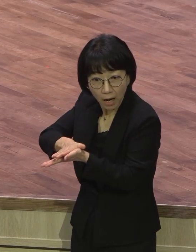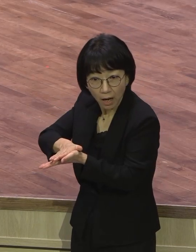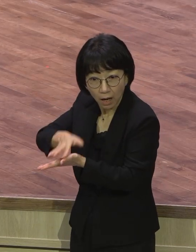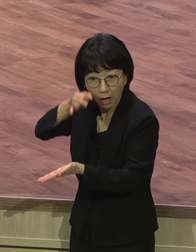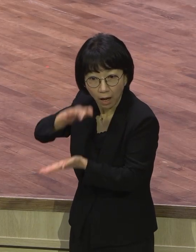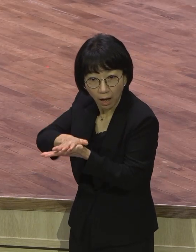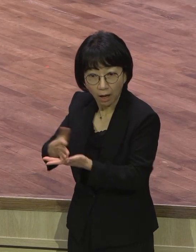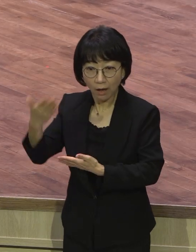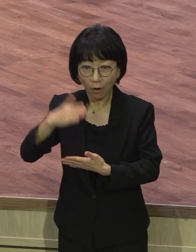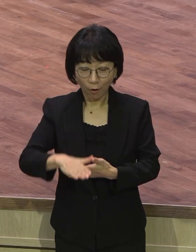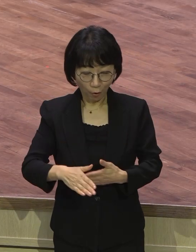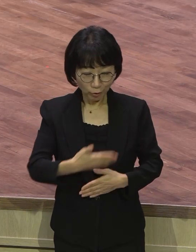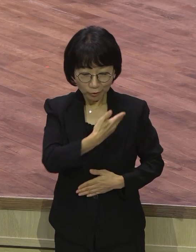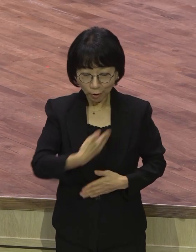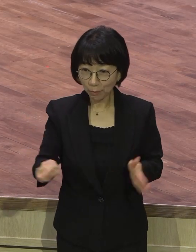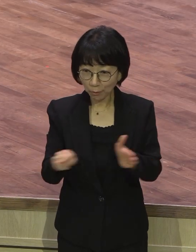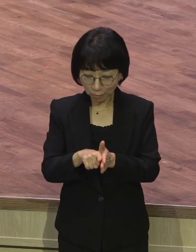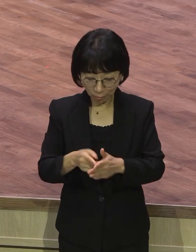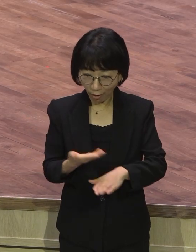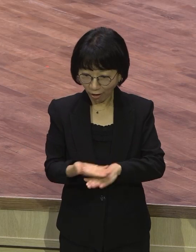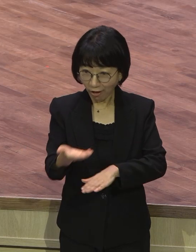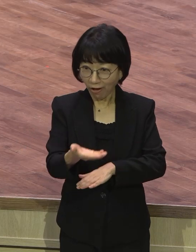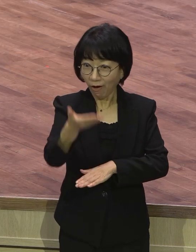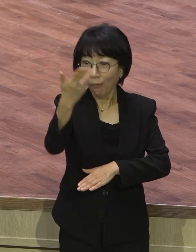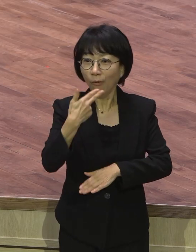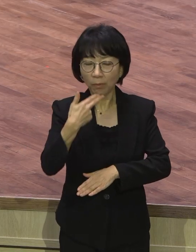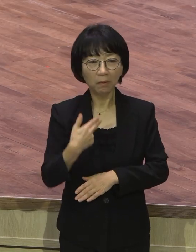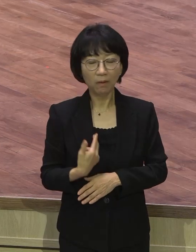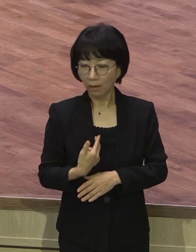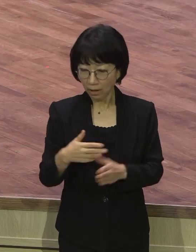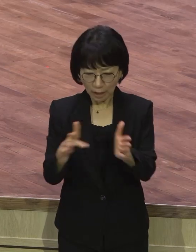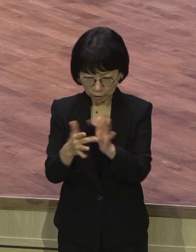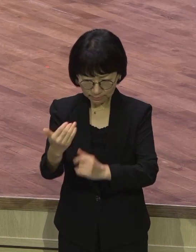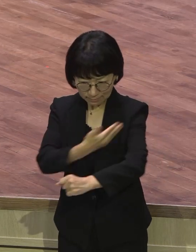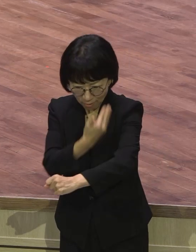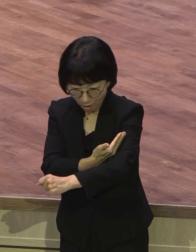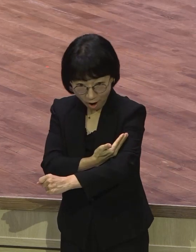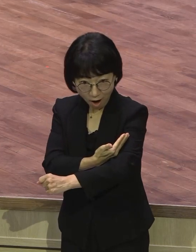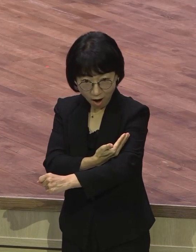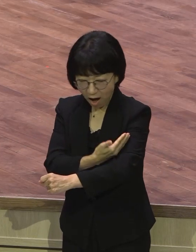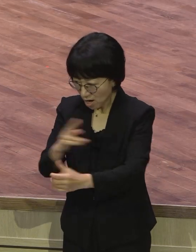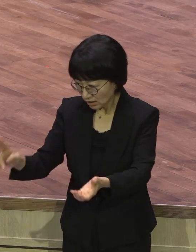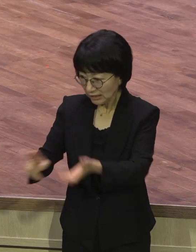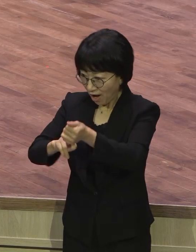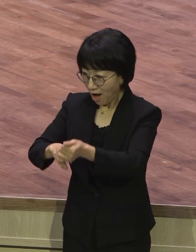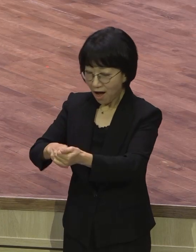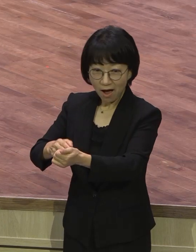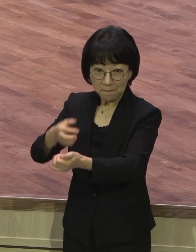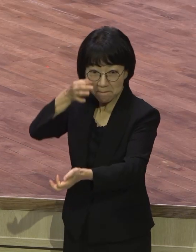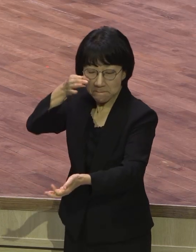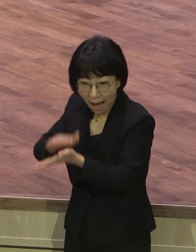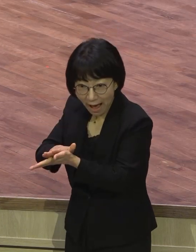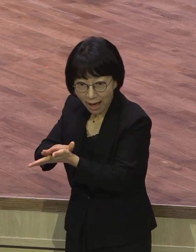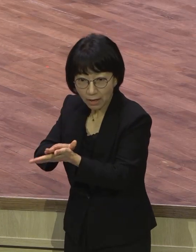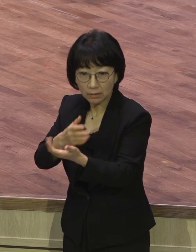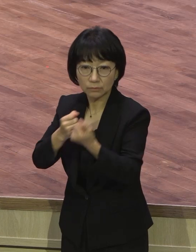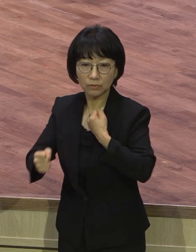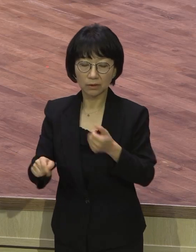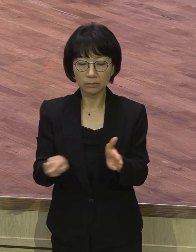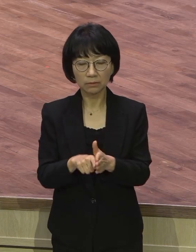걸음도 없는 거예요. 현실을 보고 예수님의 능력을 보고도 믿음이 자라질 않아요.